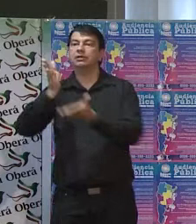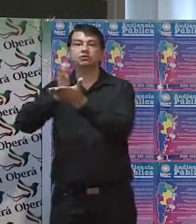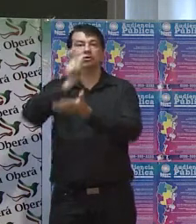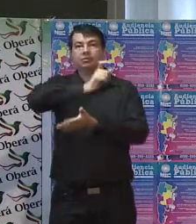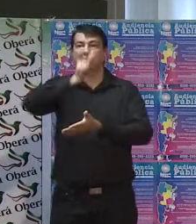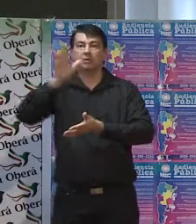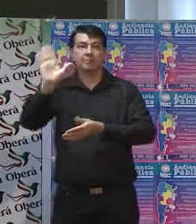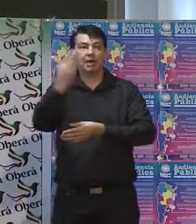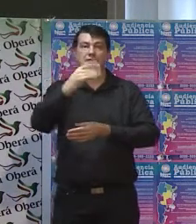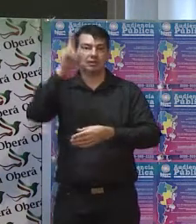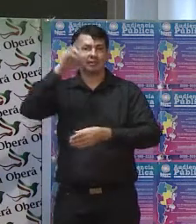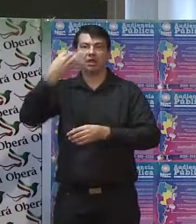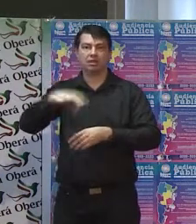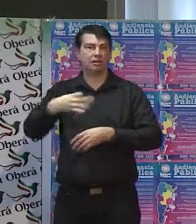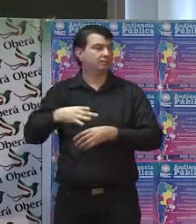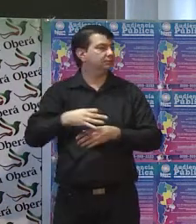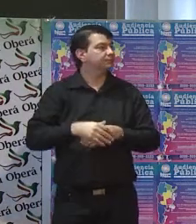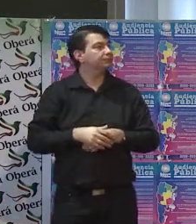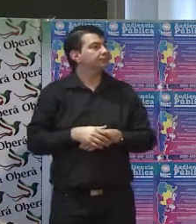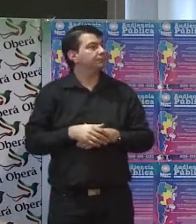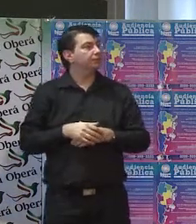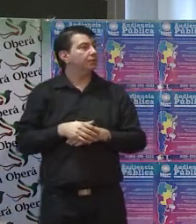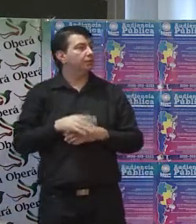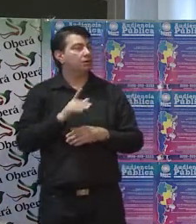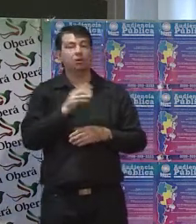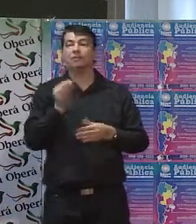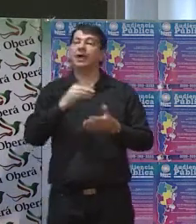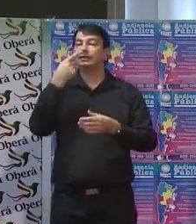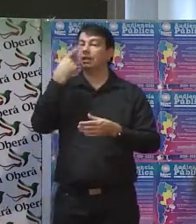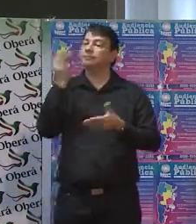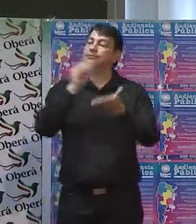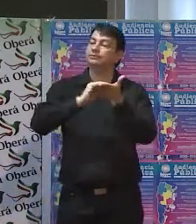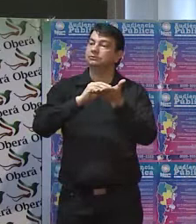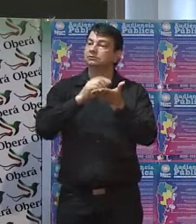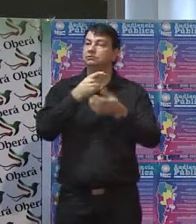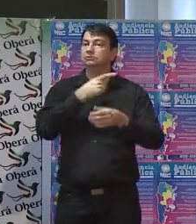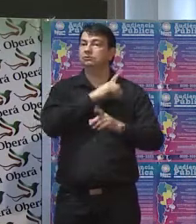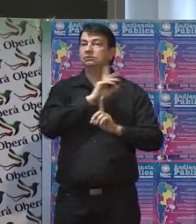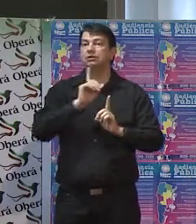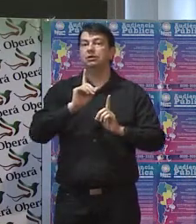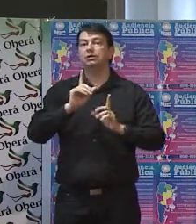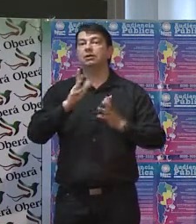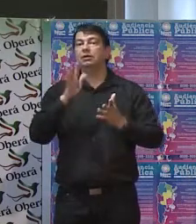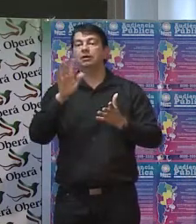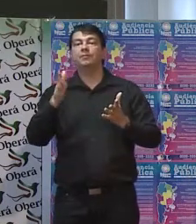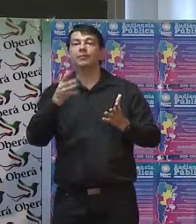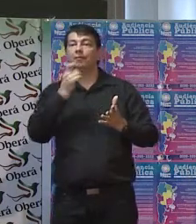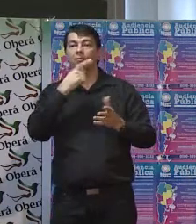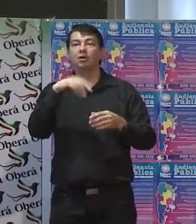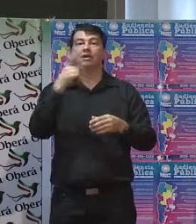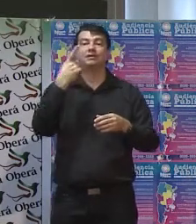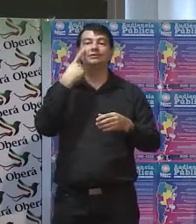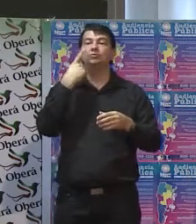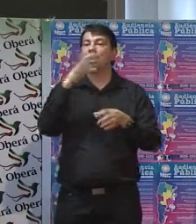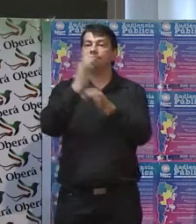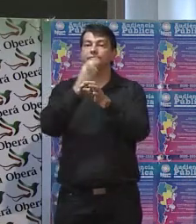Gracias. Bueno, otro interés que tenemos sería como global, es que las instituciones